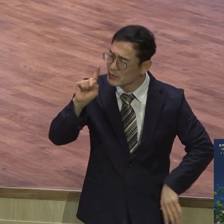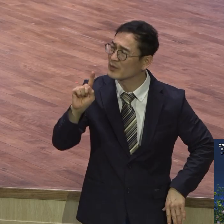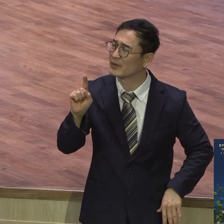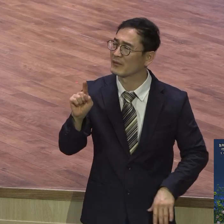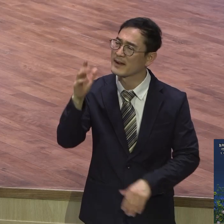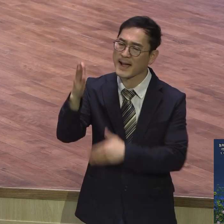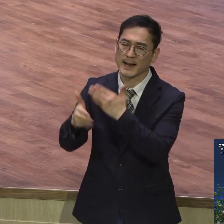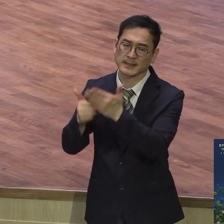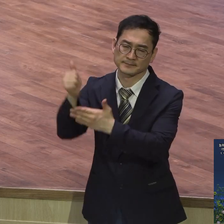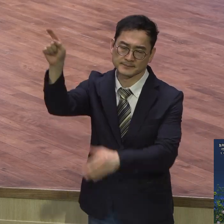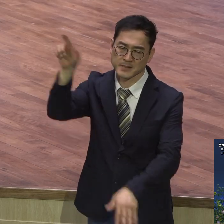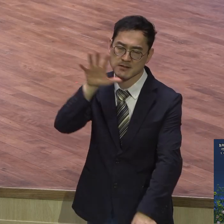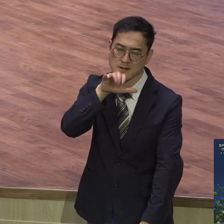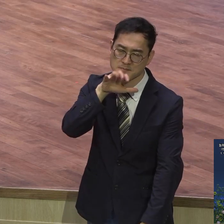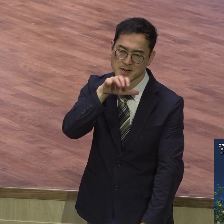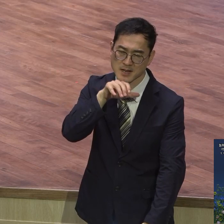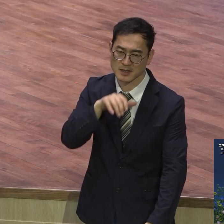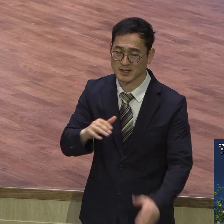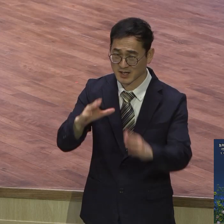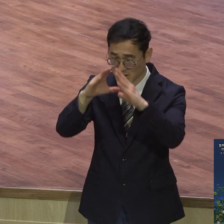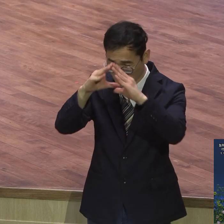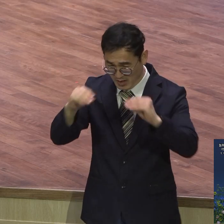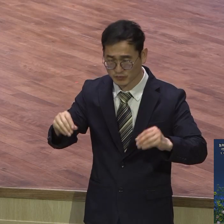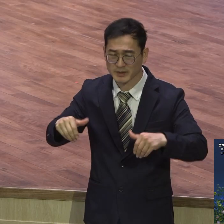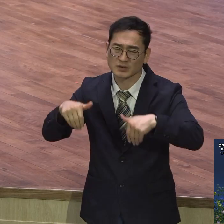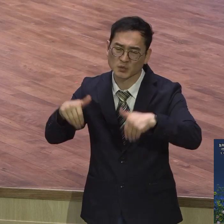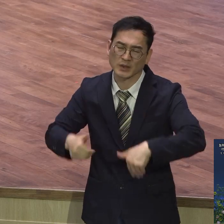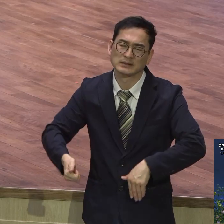차라리 애급에서 노예 생활하든 놔두지.